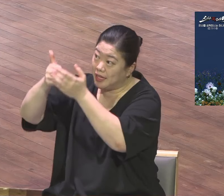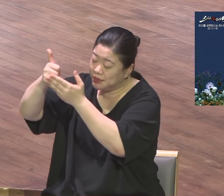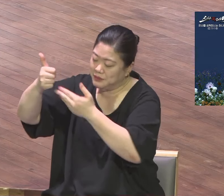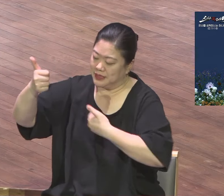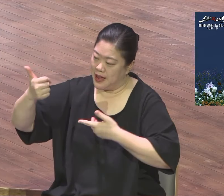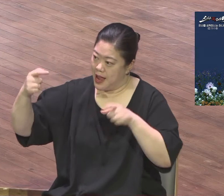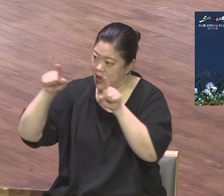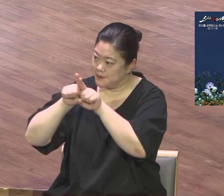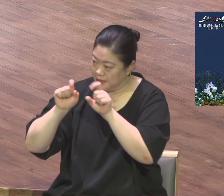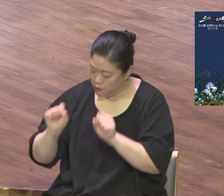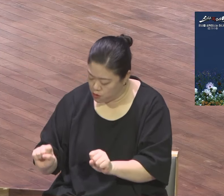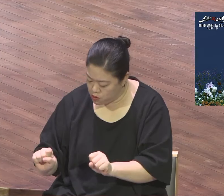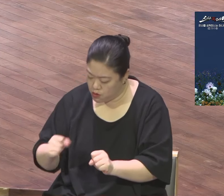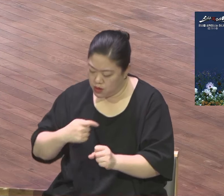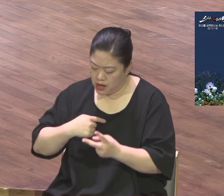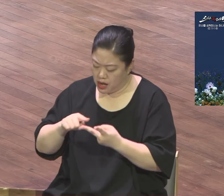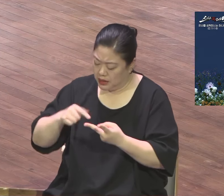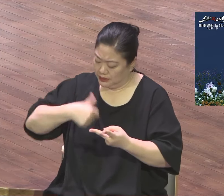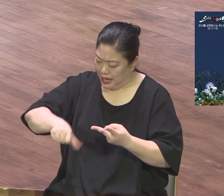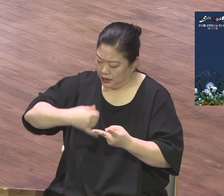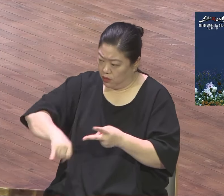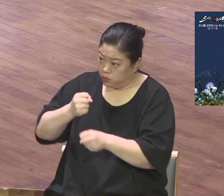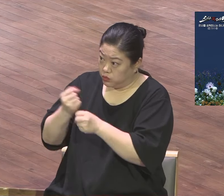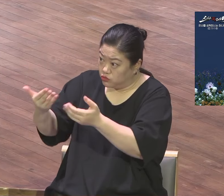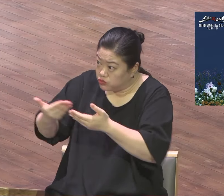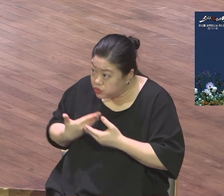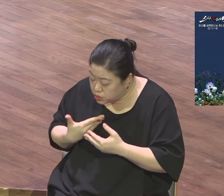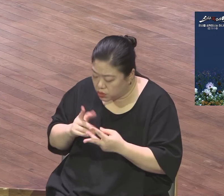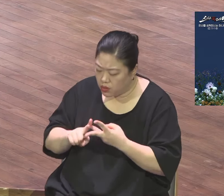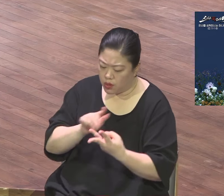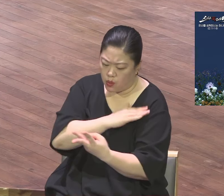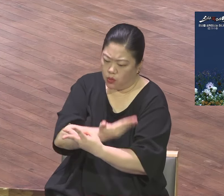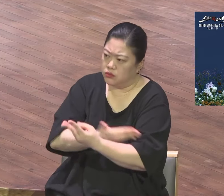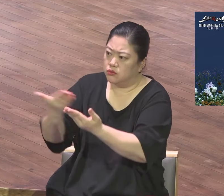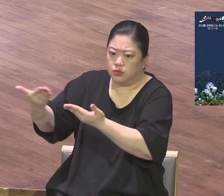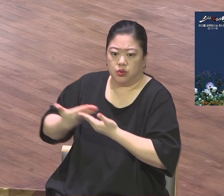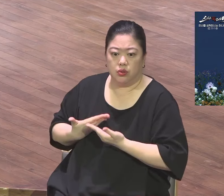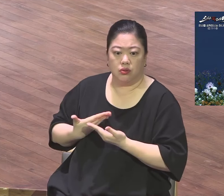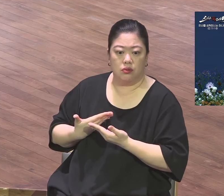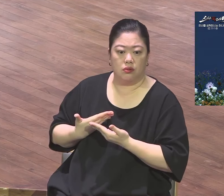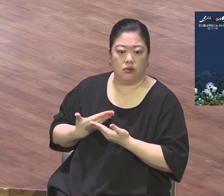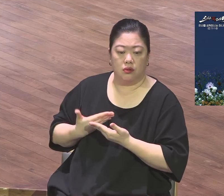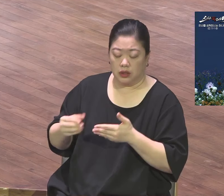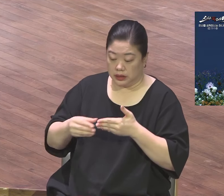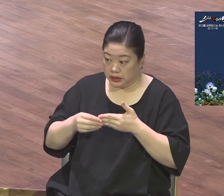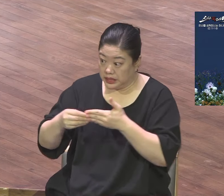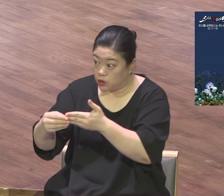행하시고 이게 영적인 삶이에요. 이게 신앙생활이에요.